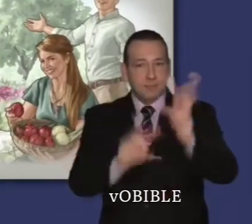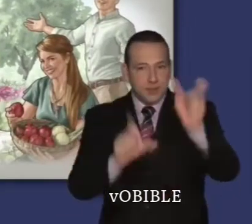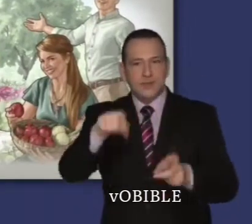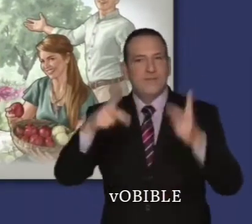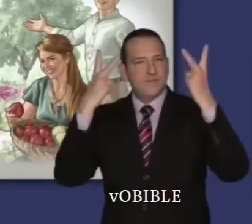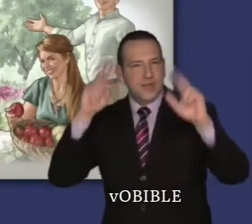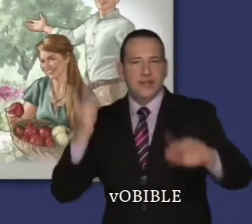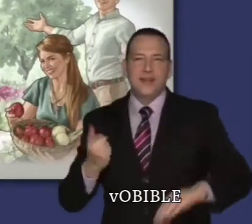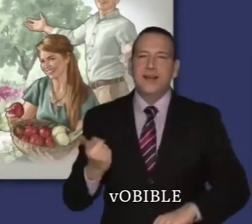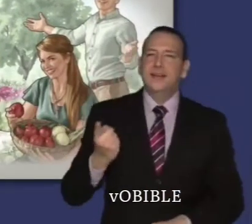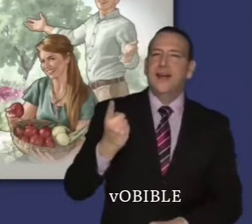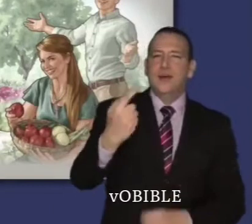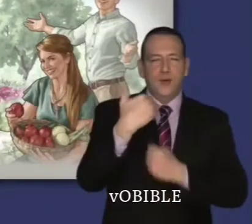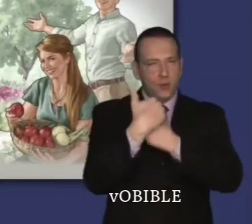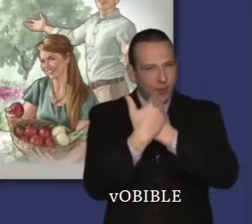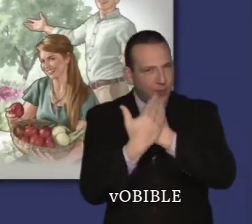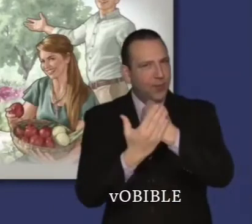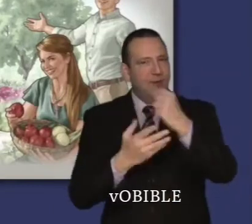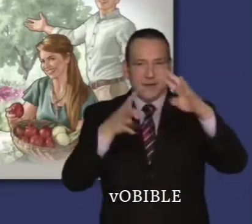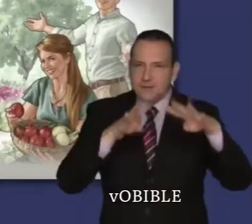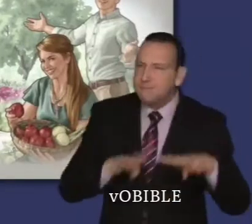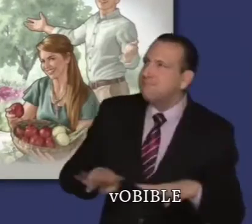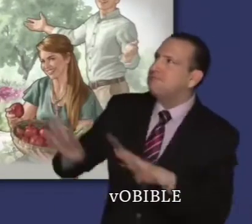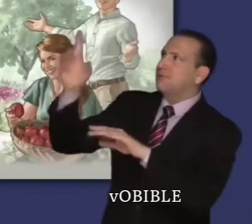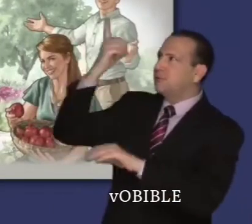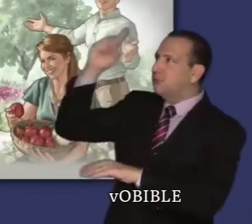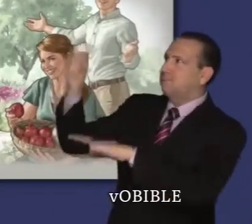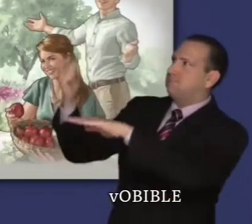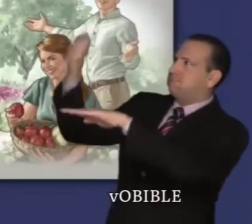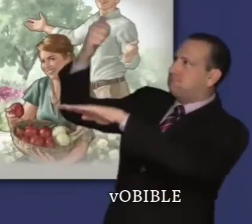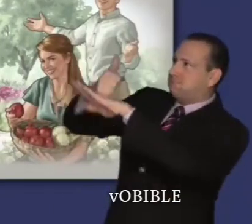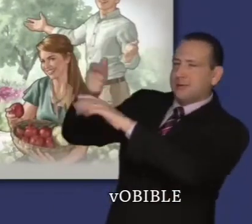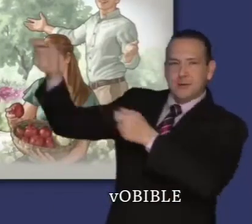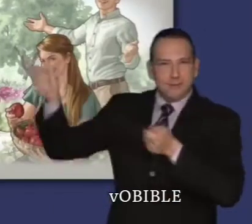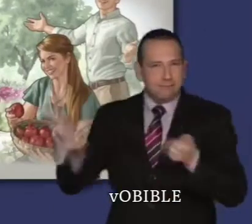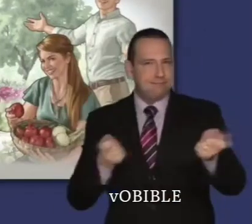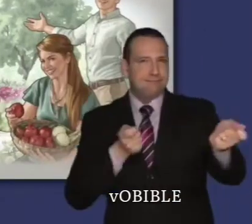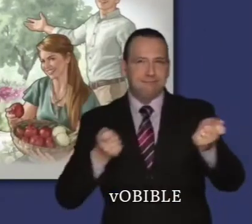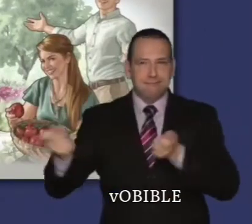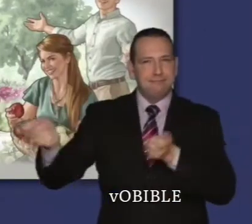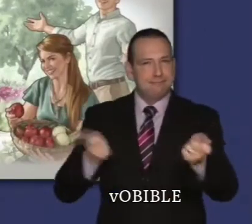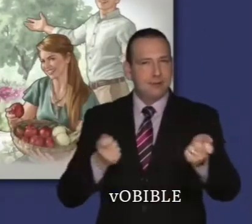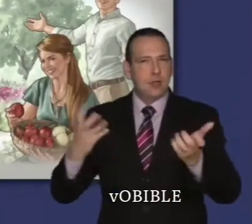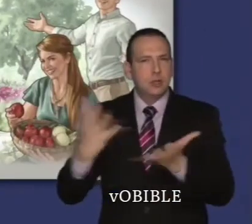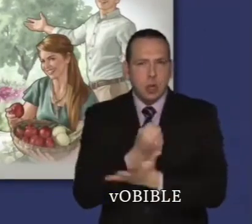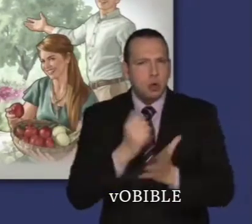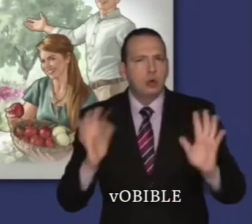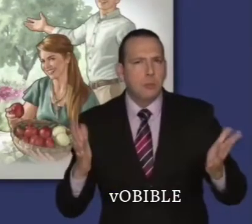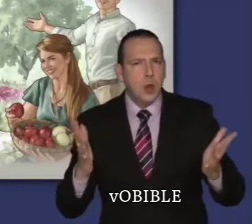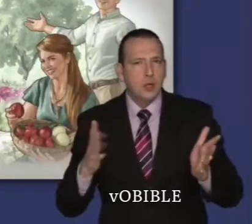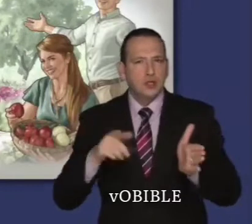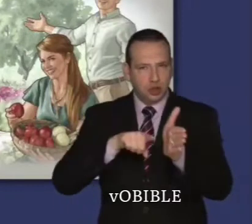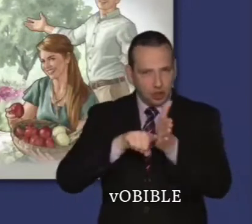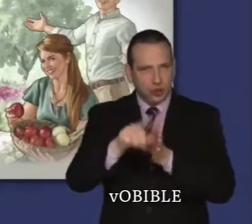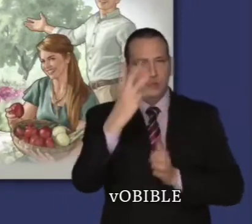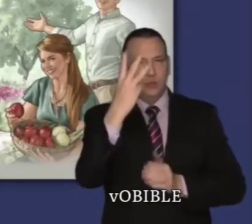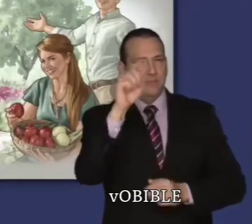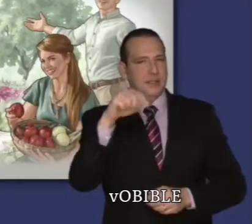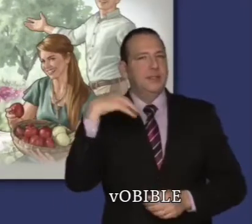gouverner et la réalisation de son projet pour la terre et les humains par le moyen d'une descendance à venir qui dirigera son